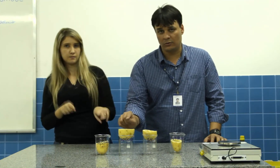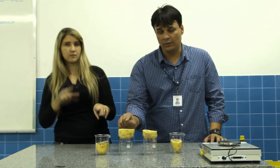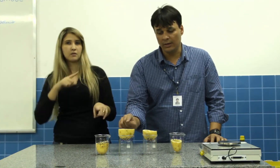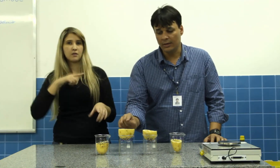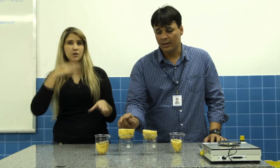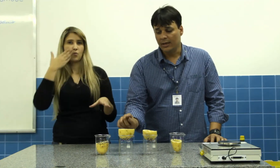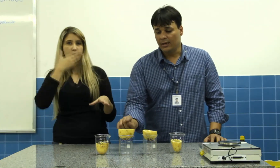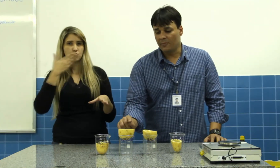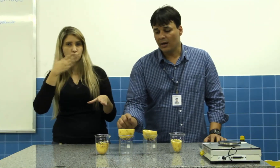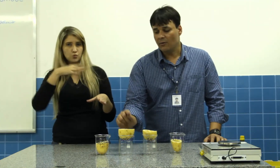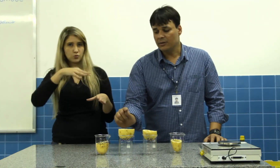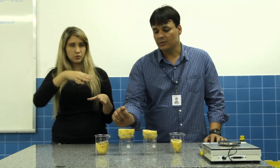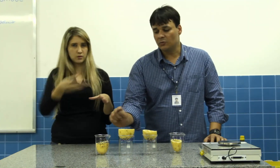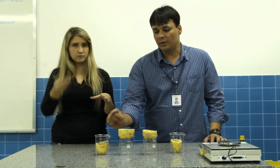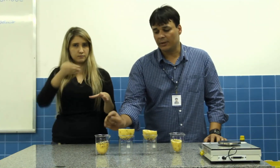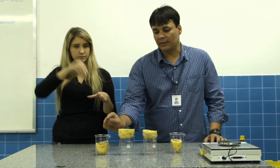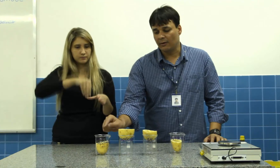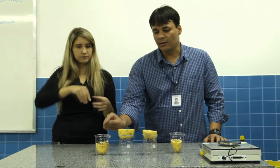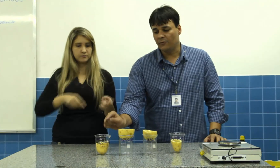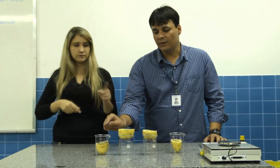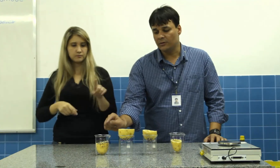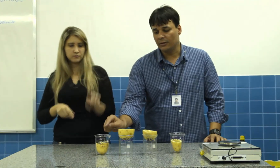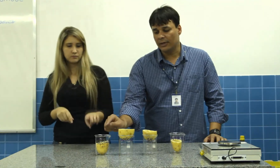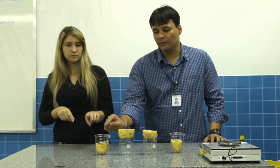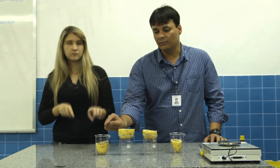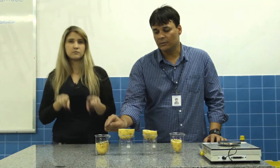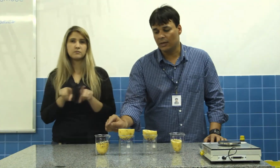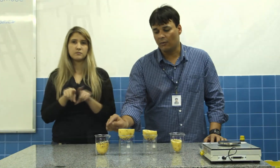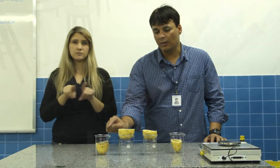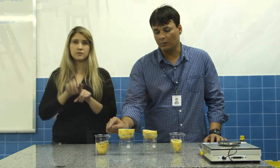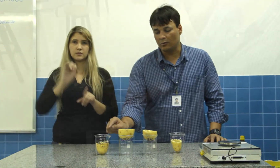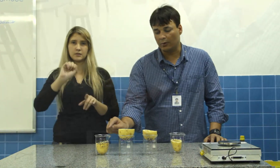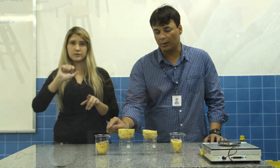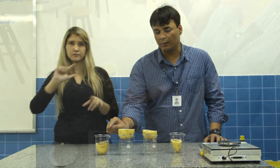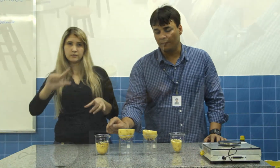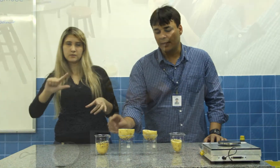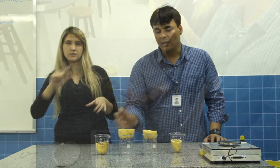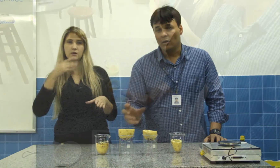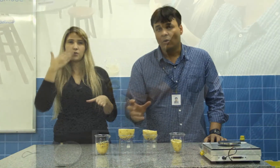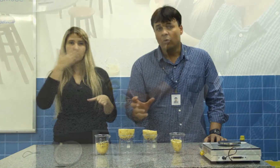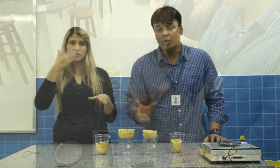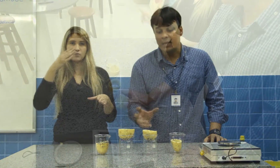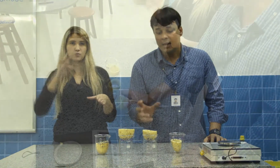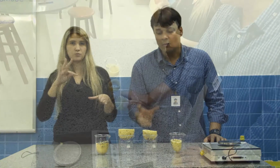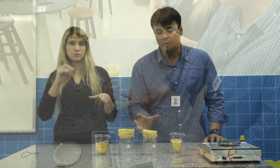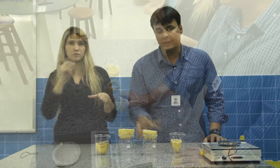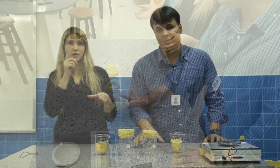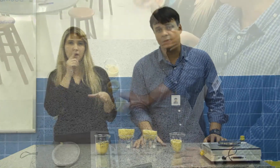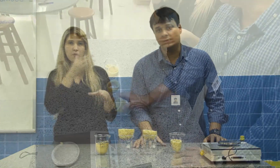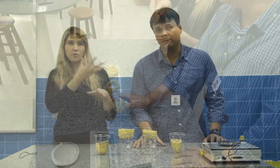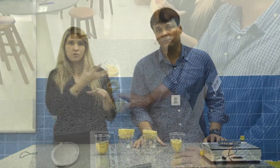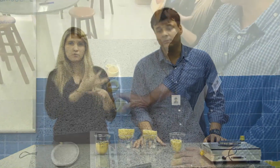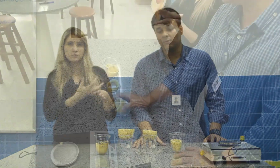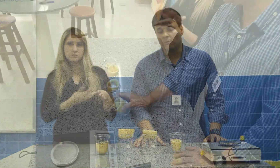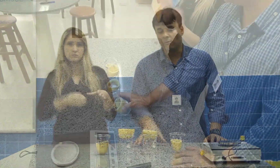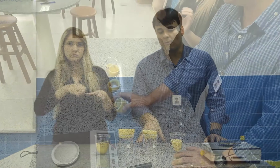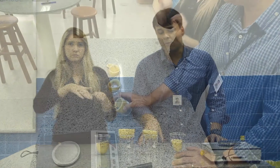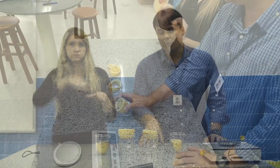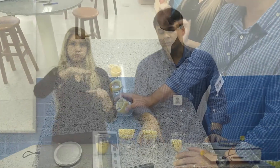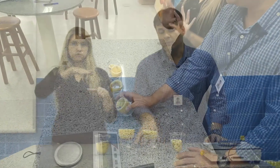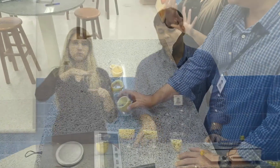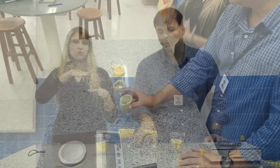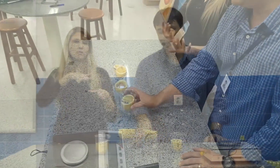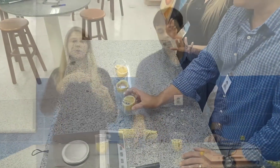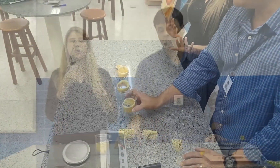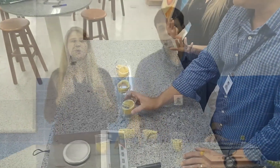tem o açúcar e para a condição experimental que foi adicionado sal e açúcar. O que aconteceu?